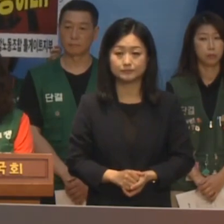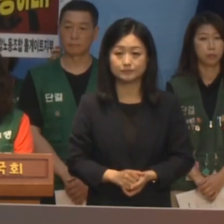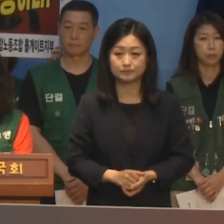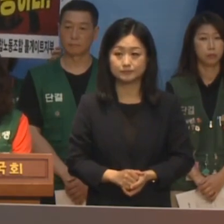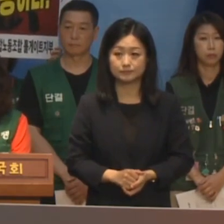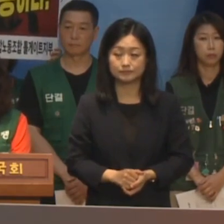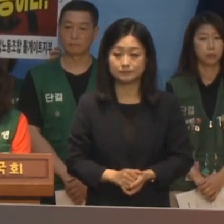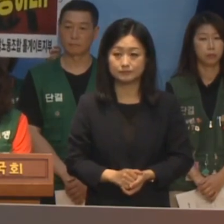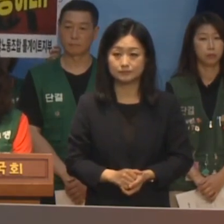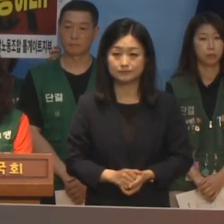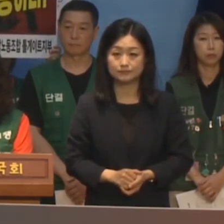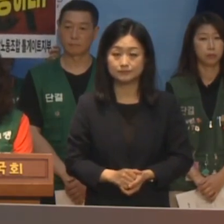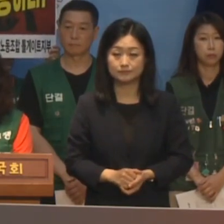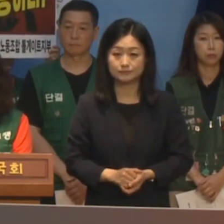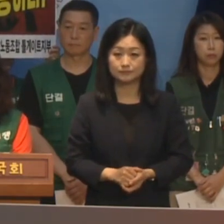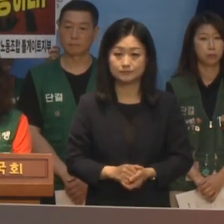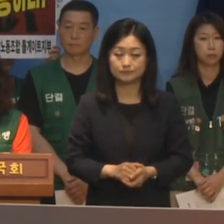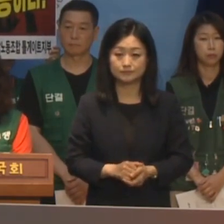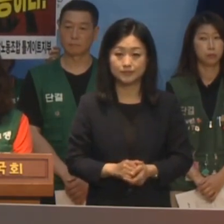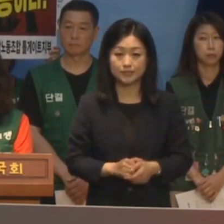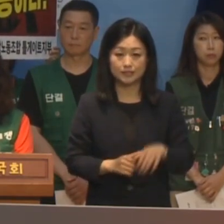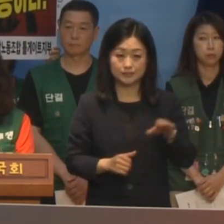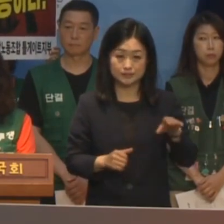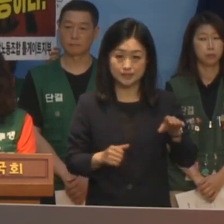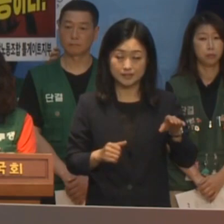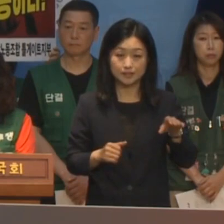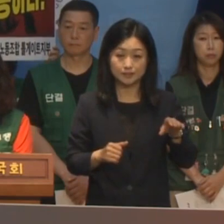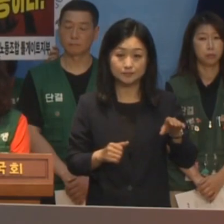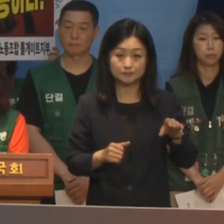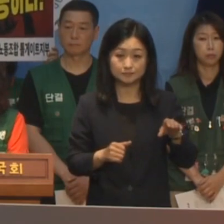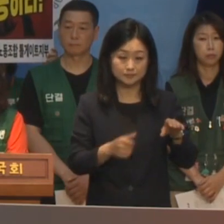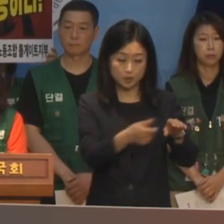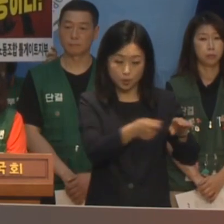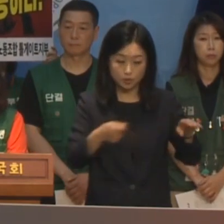걸어가기 힘든 떨어져 있는 요금소는 차를 타고 이동합니다.